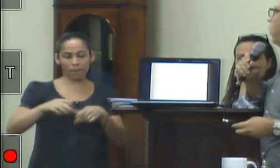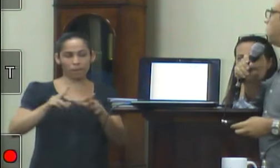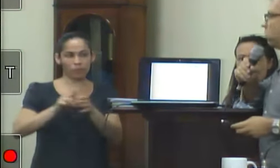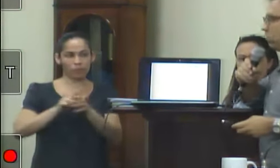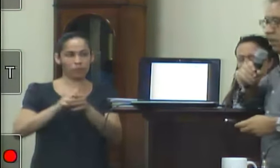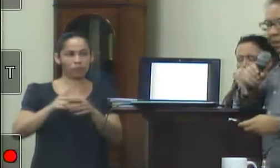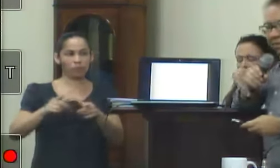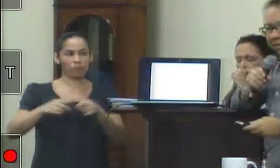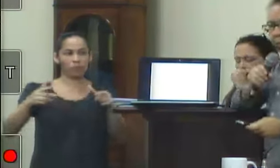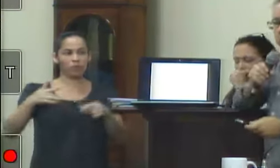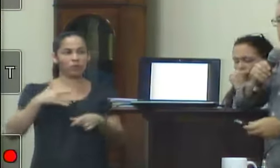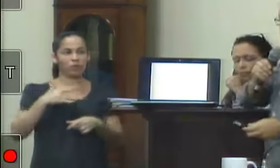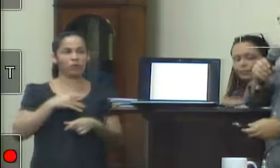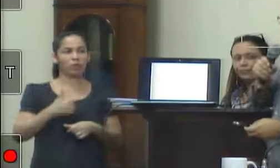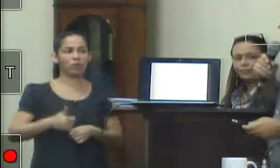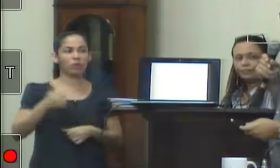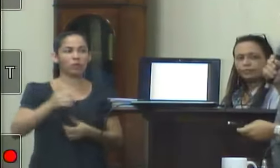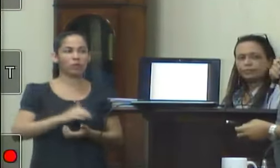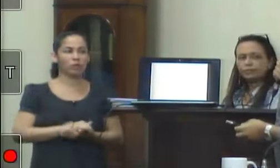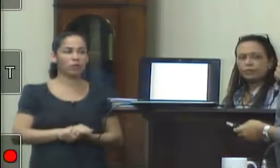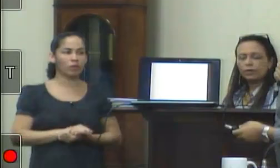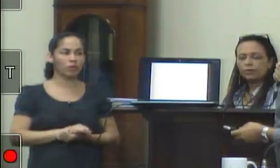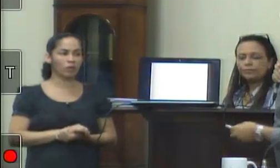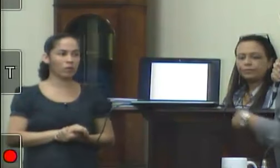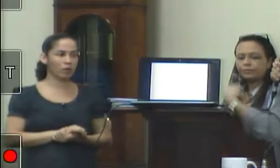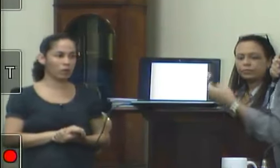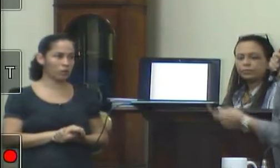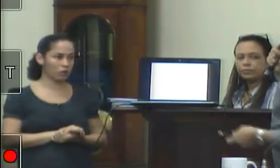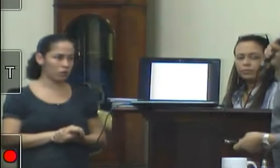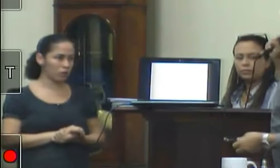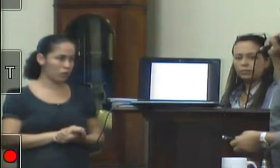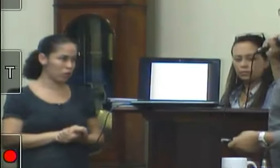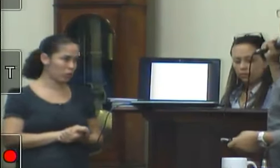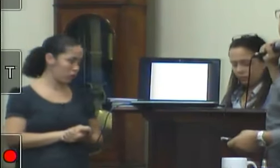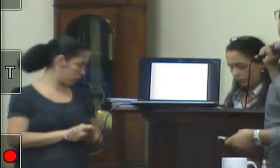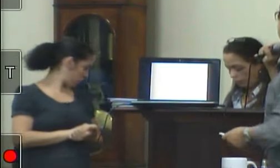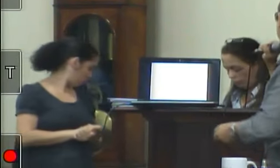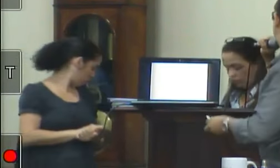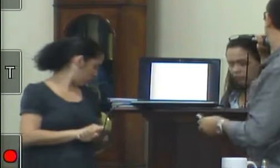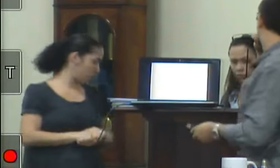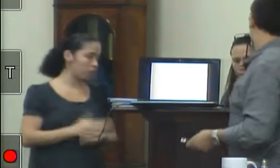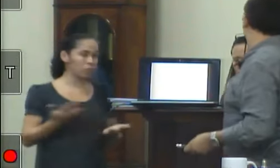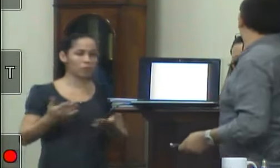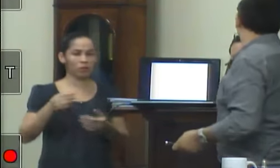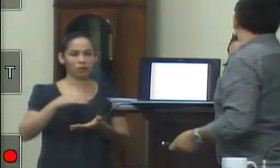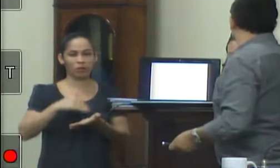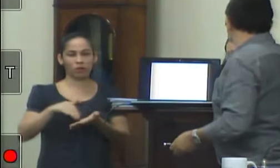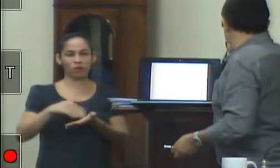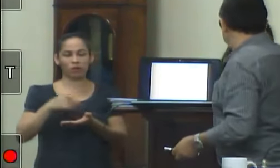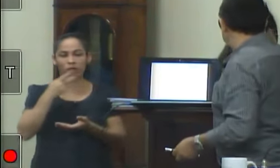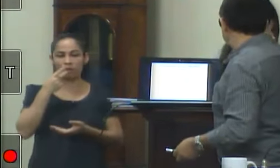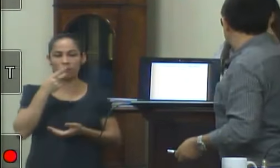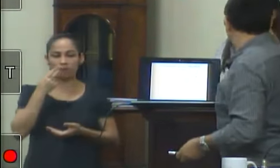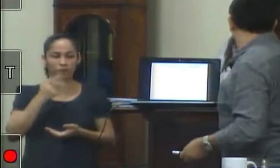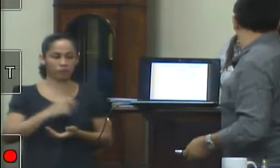o sistema de saúde. Vou passar para a secretária aqui fazer a fala dela.